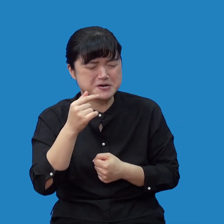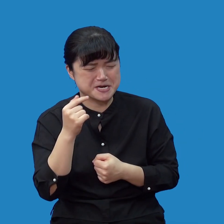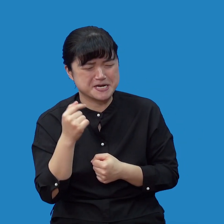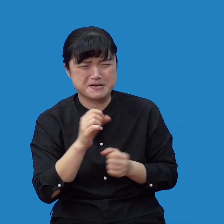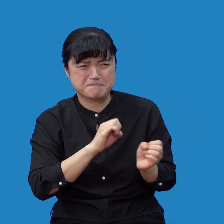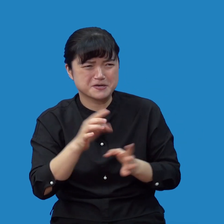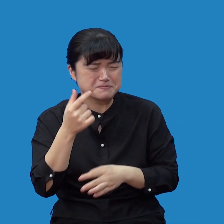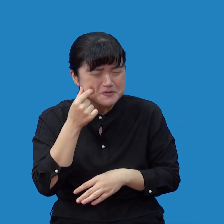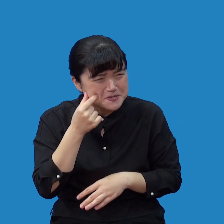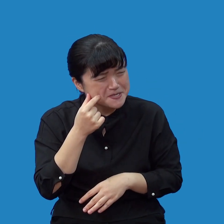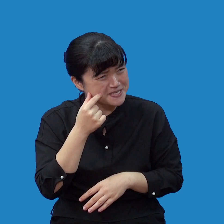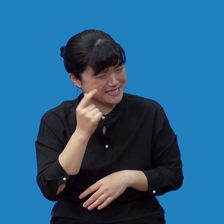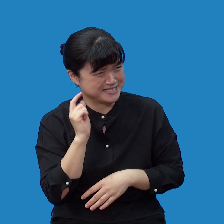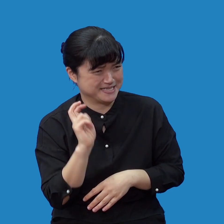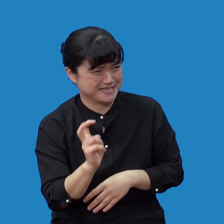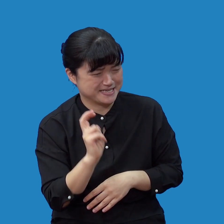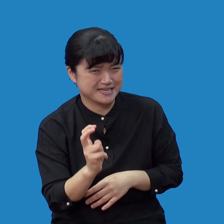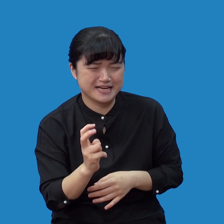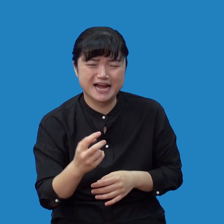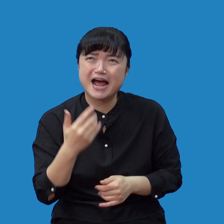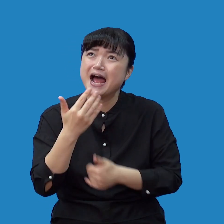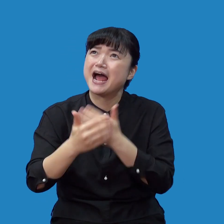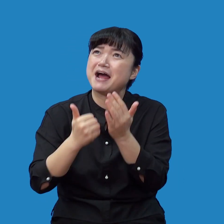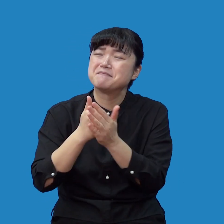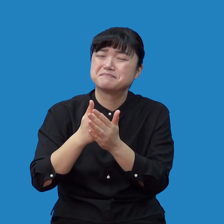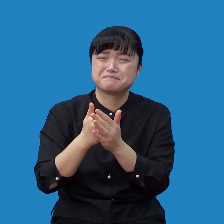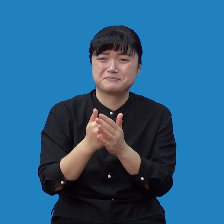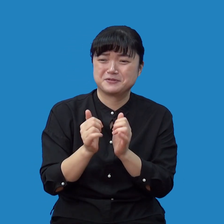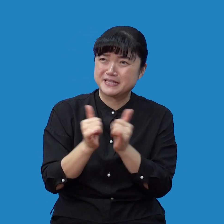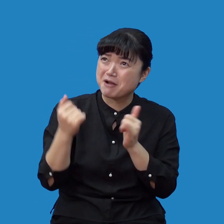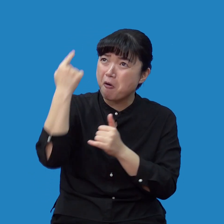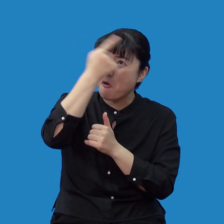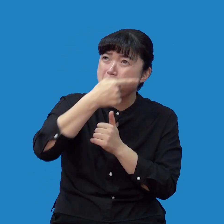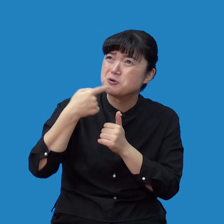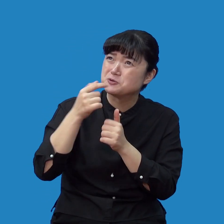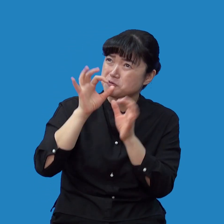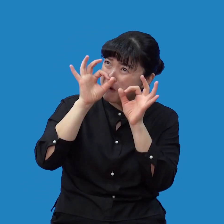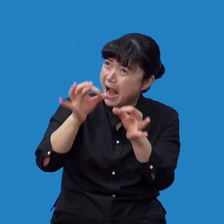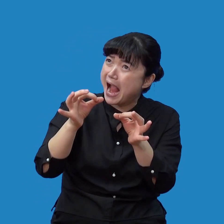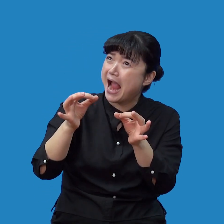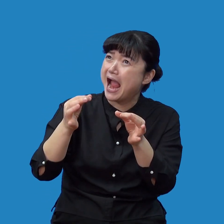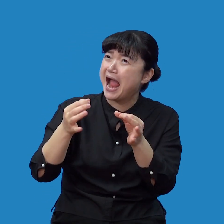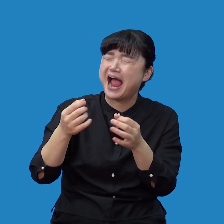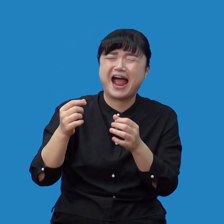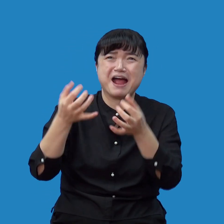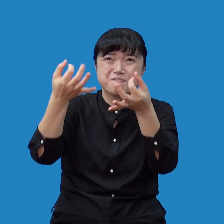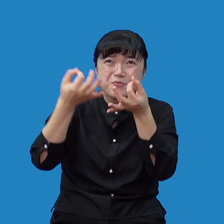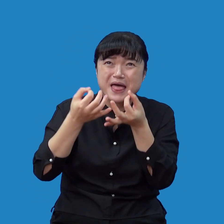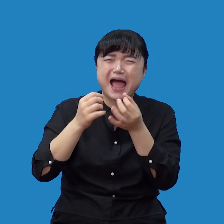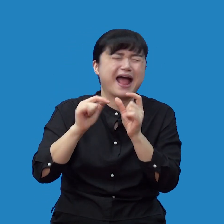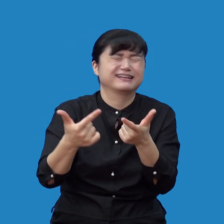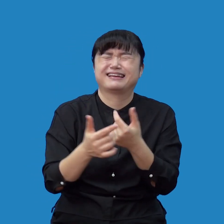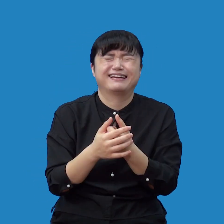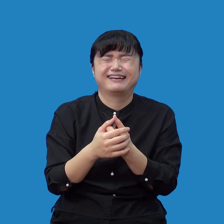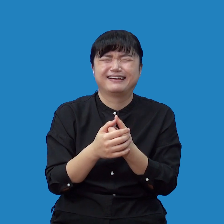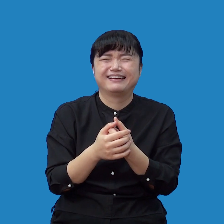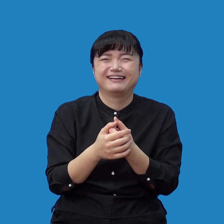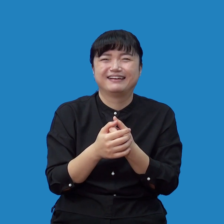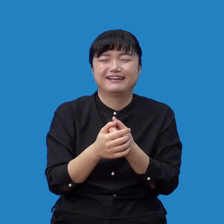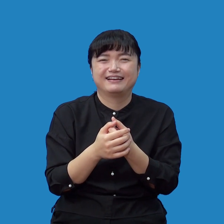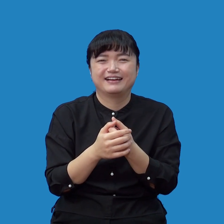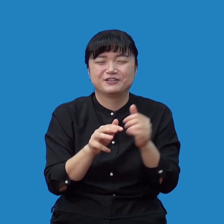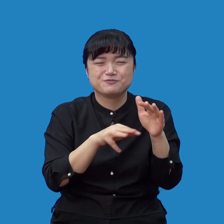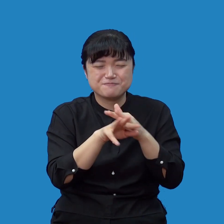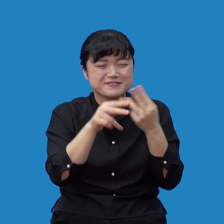수 없었다. 그러면 하나님도 우리 사람 얼굴을 보시는가? 근데 그 말이 아닙니다. 여기에 출애굽기